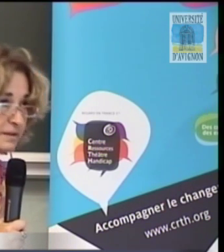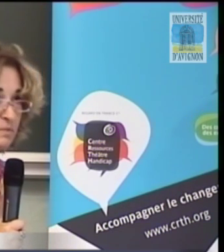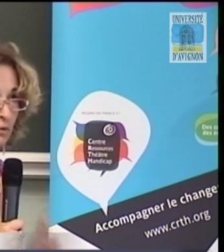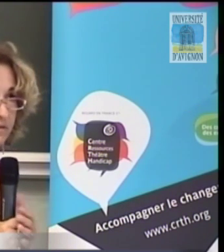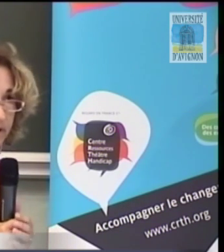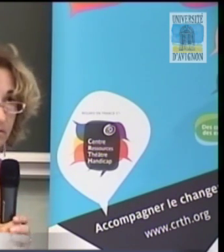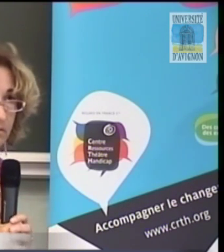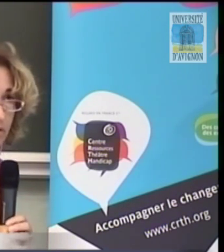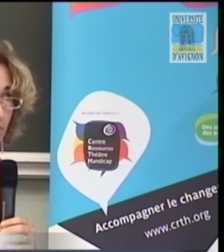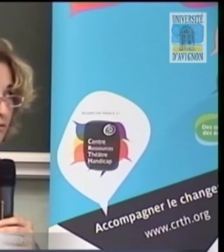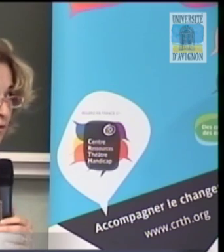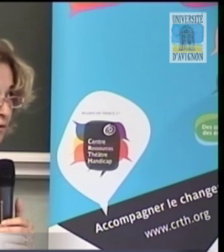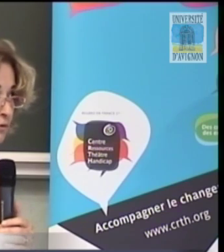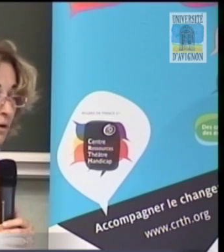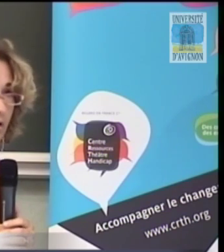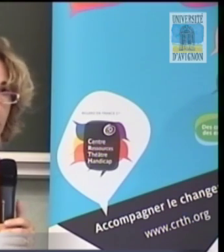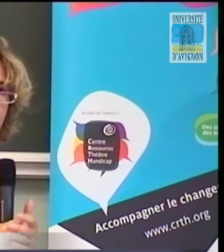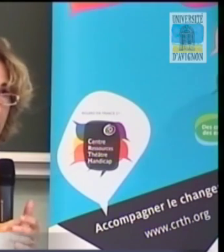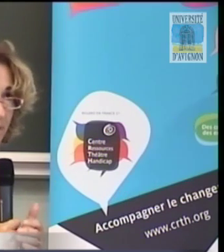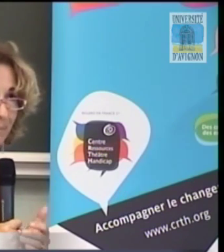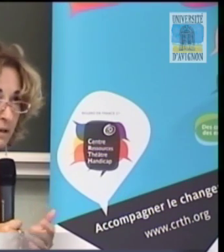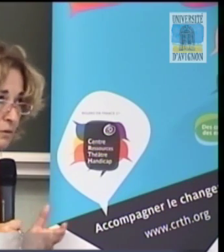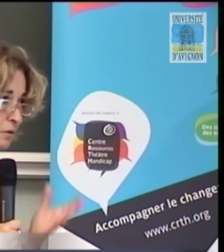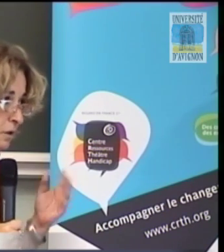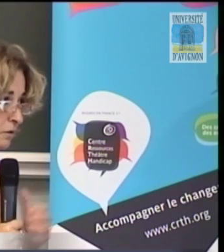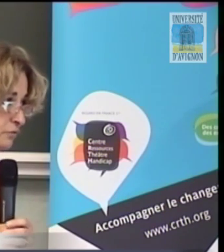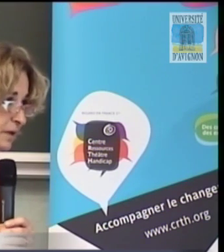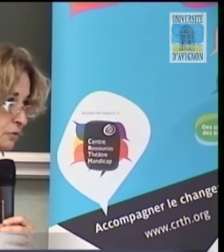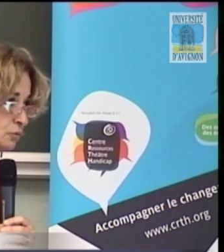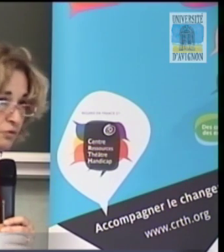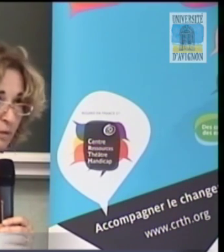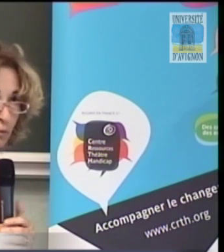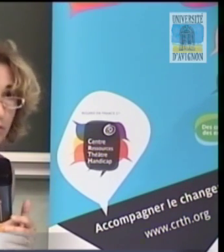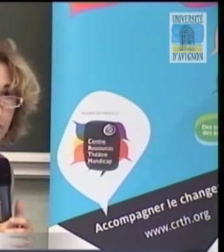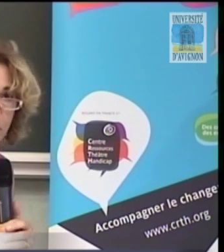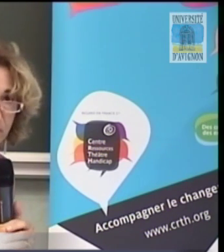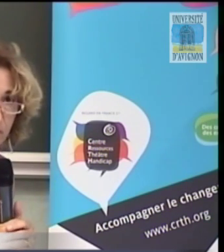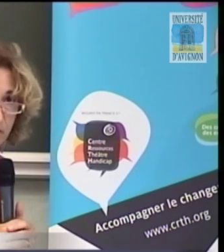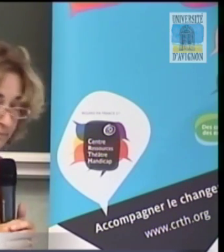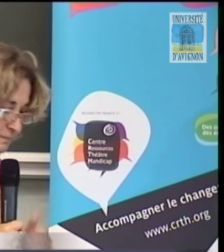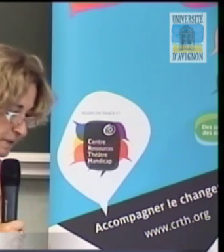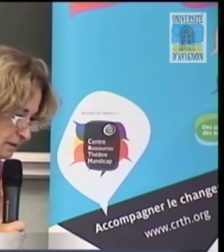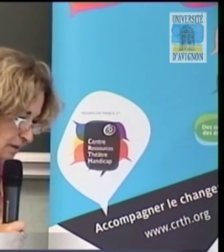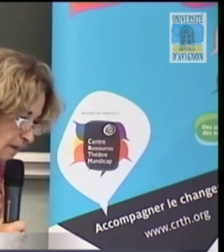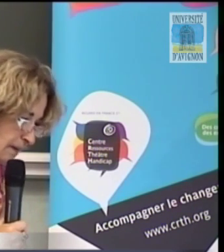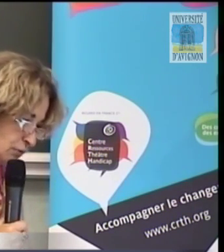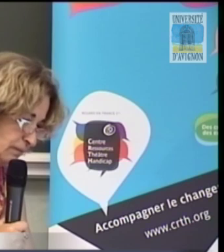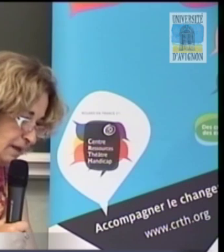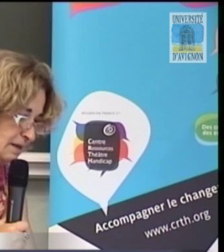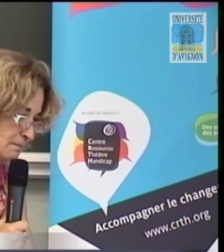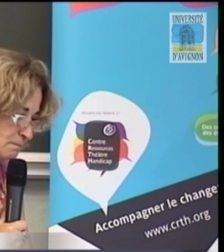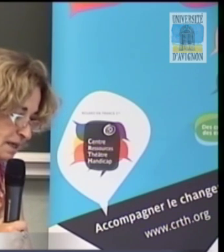dues à des minorités. Combien de fois on entend « Oh là là, mais on ne va quand même pas faire tout ça pour une seule personne ?»